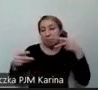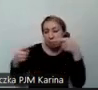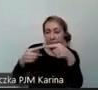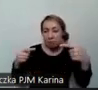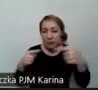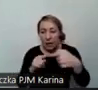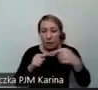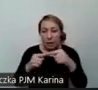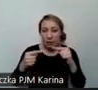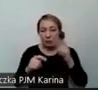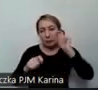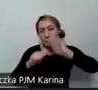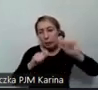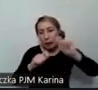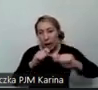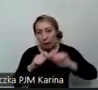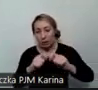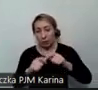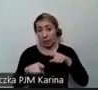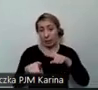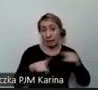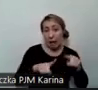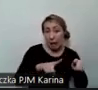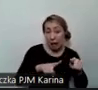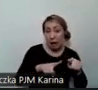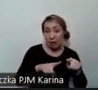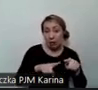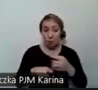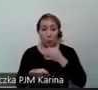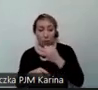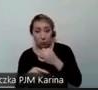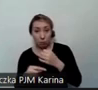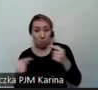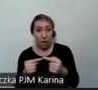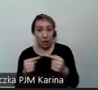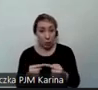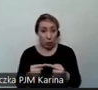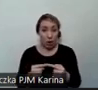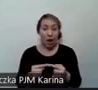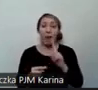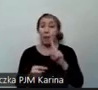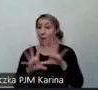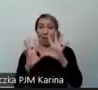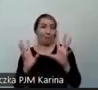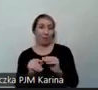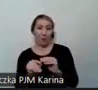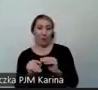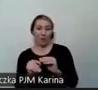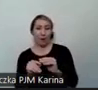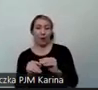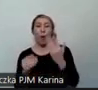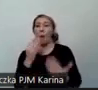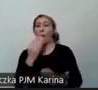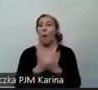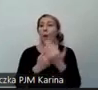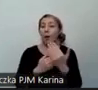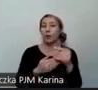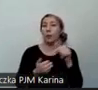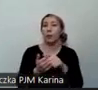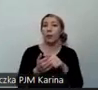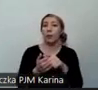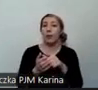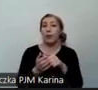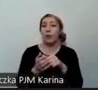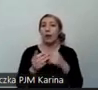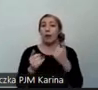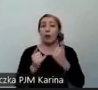dopasowywać, sprawdzać zarówno znaki migowe, jak i poprawność. Ale to jednak nie wszystko, bo okazuje się, że gdy pracuje